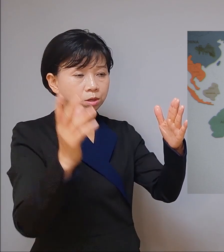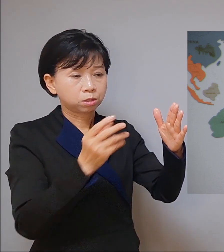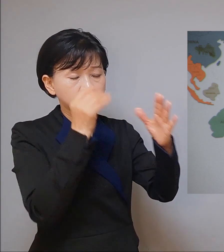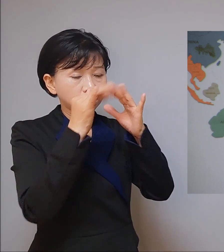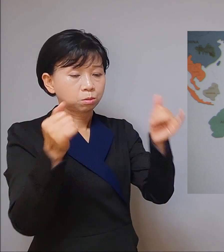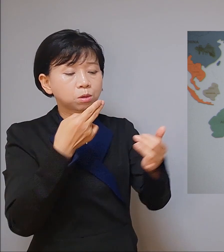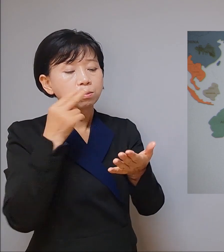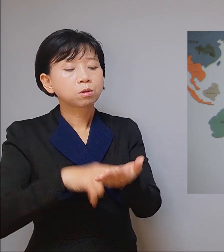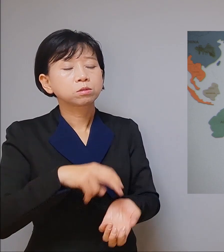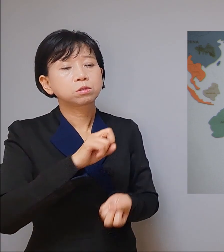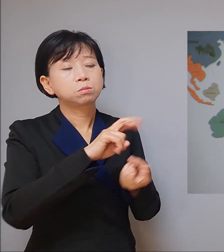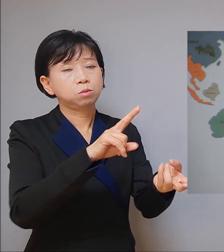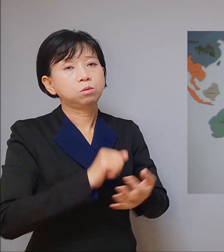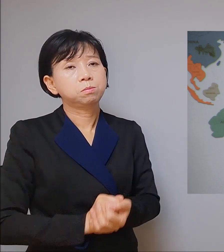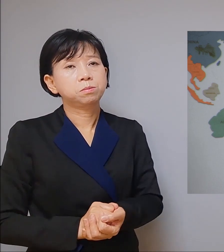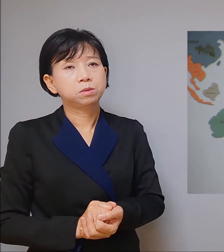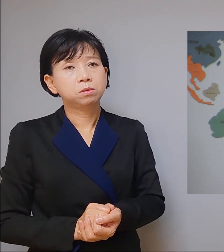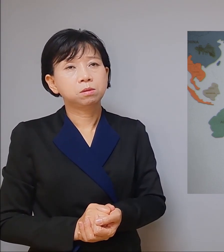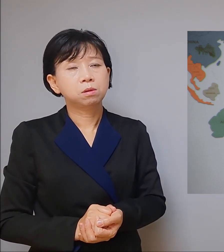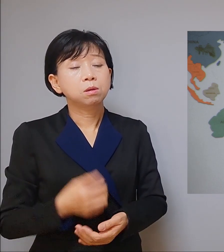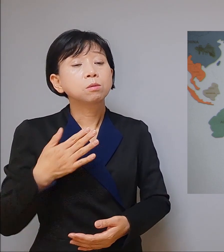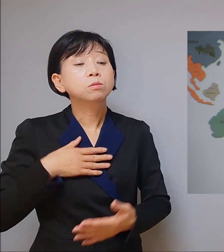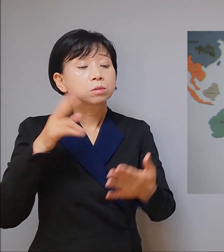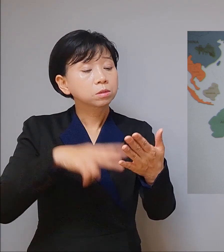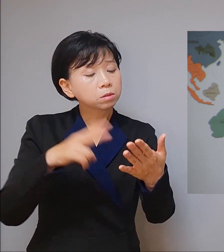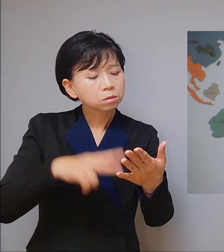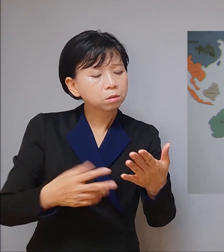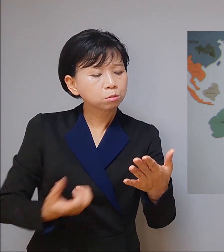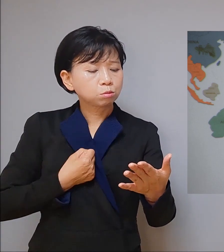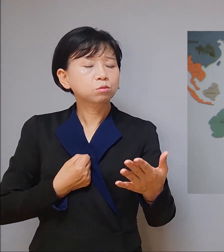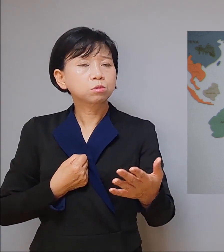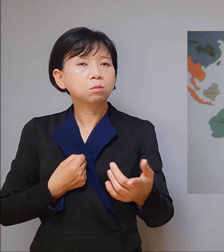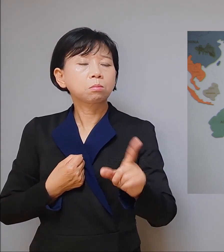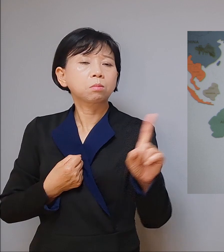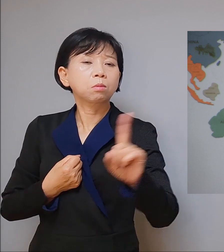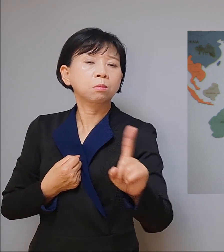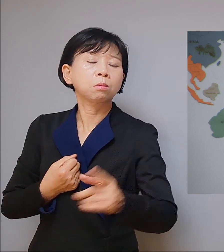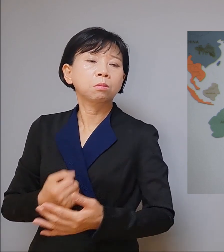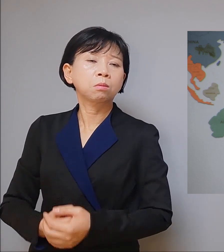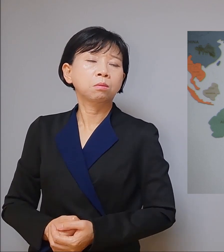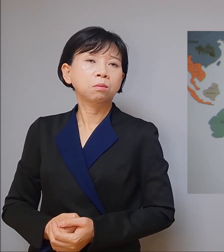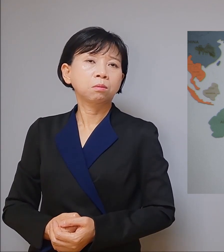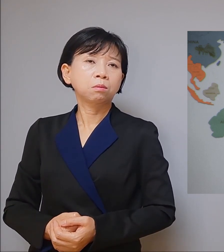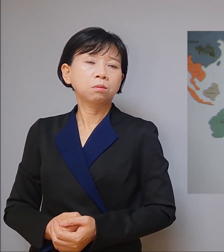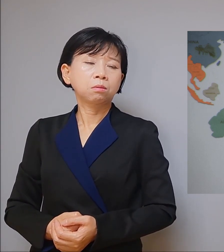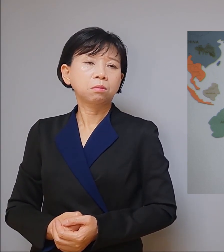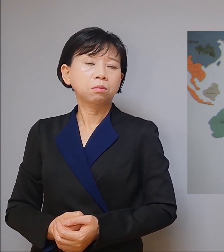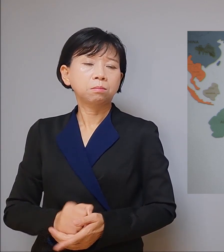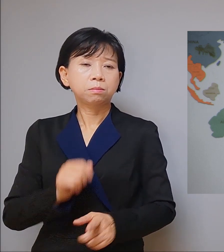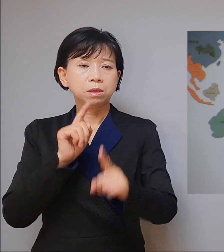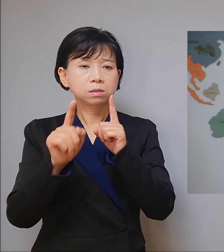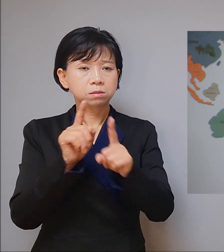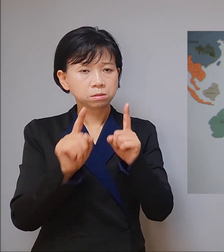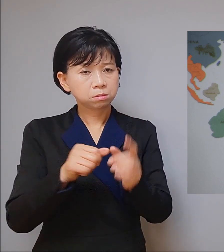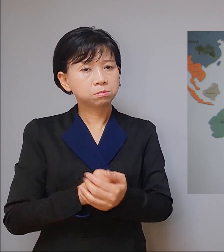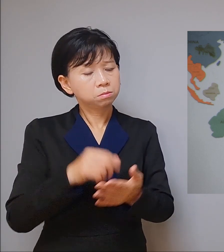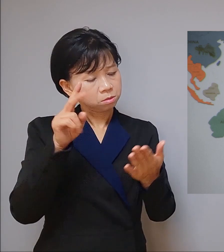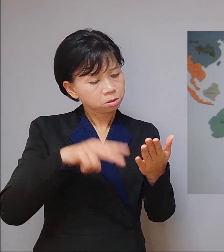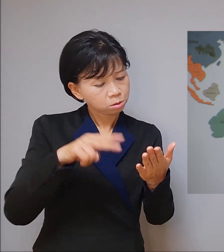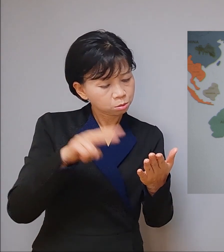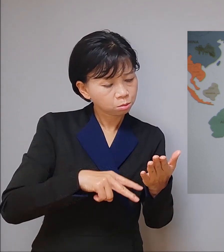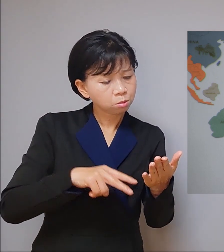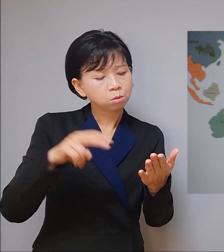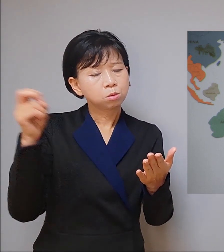겁니다. 그런데 이 말씀이 혹시 우리에게 읽자마자 충격으로 다가옵니까? 여러분, 이 말씀은